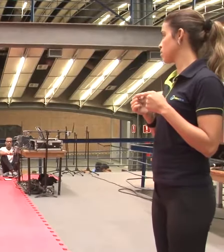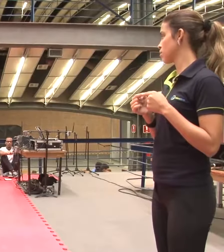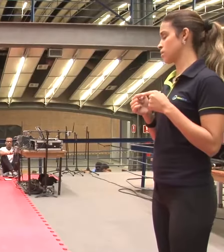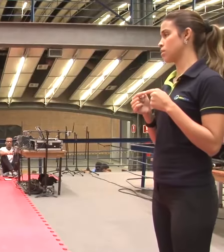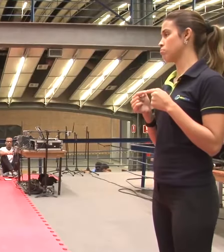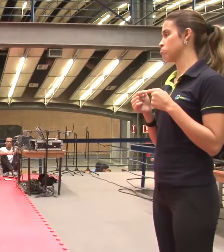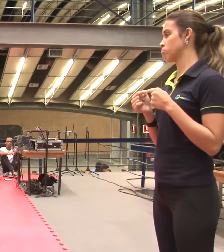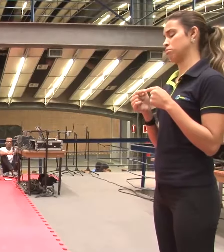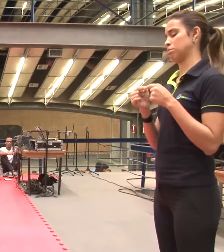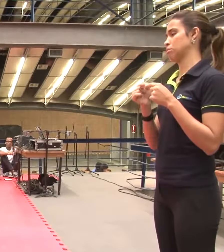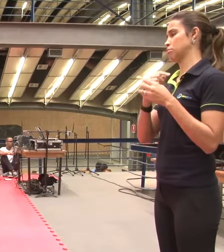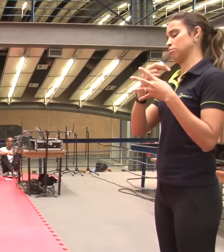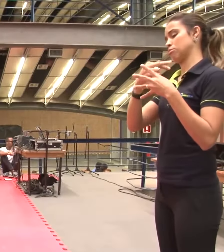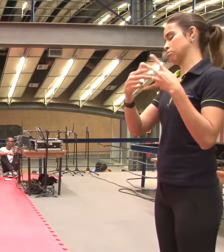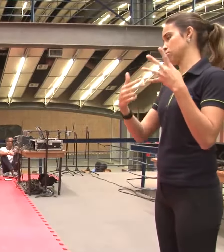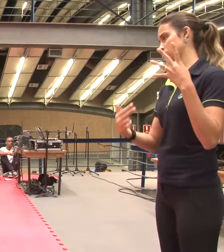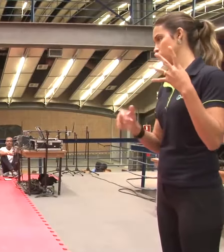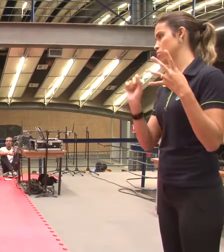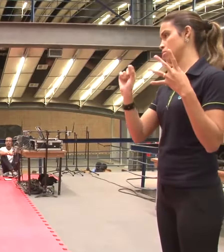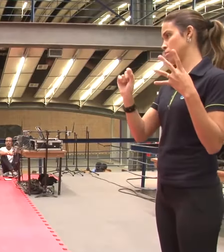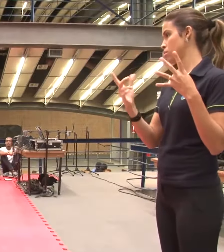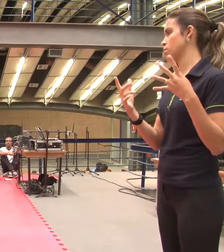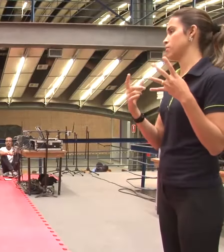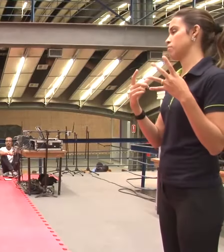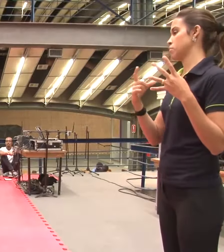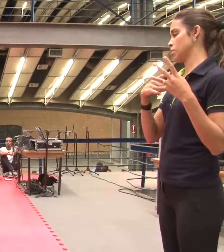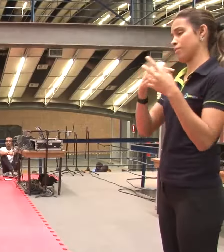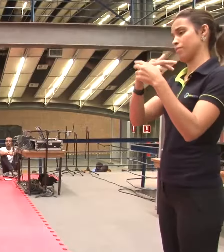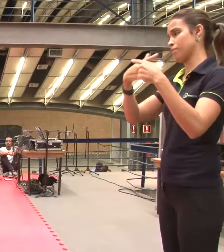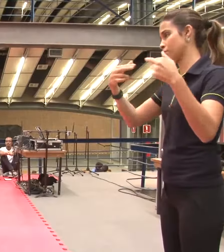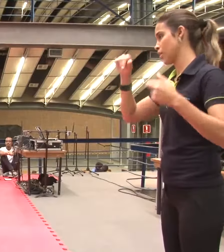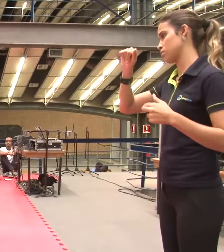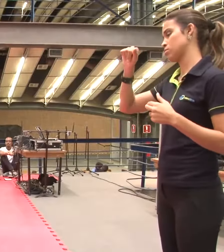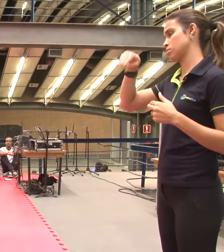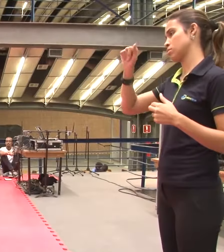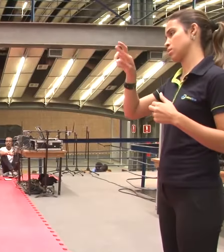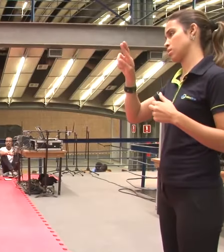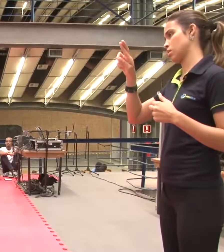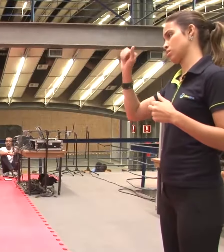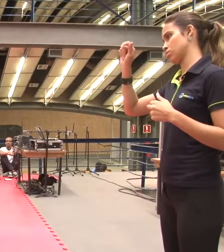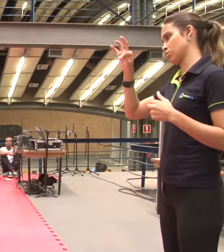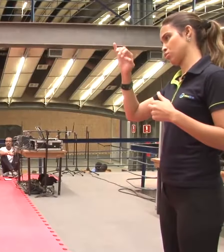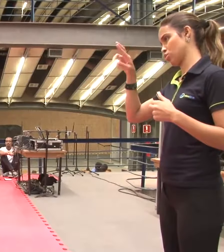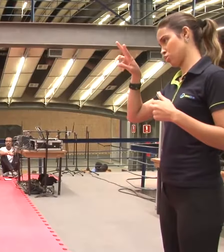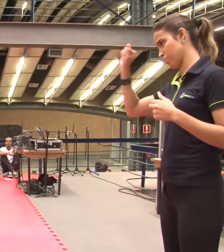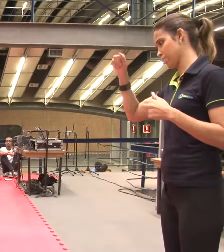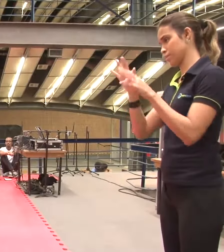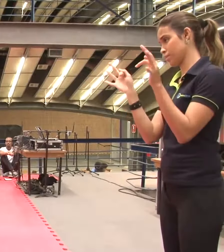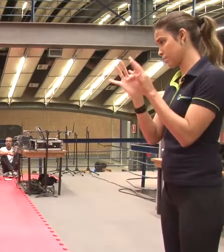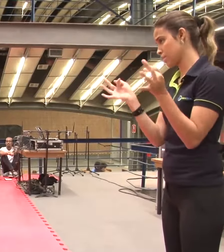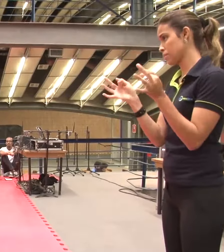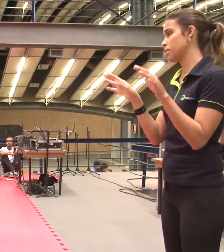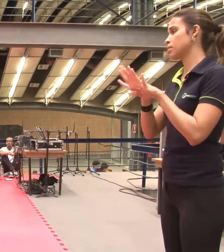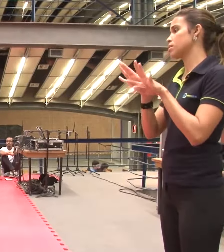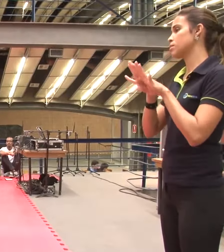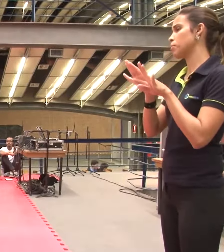compostos de que maneira? Né? Eu tenho várias narrativas simples, se articulam em